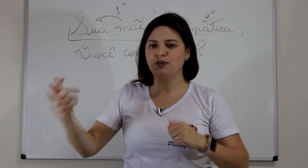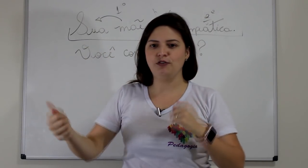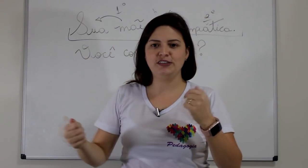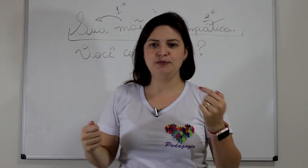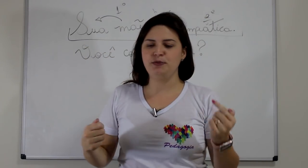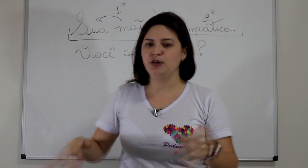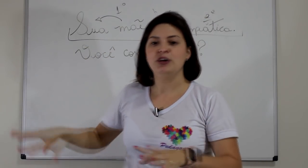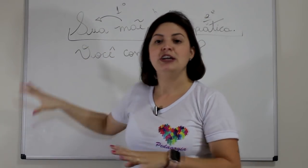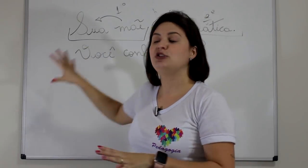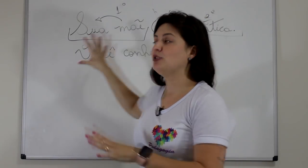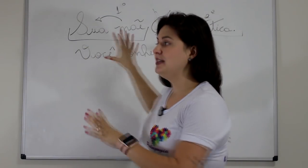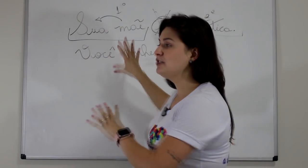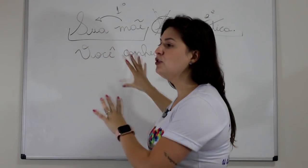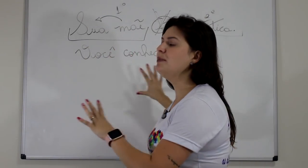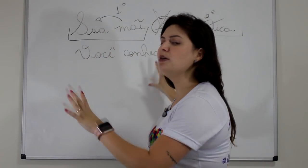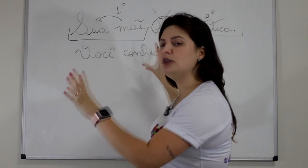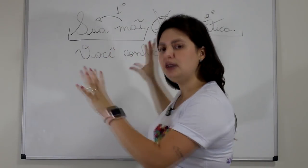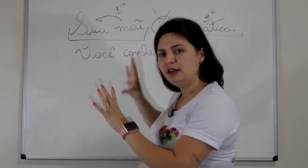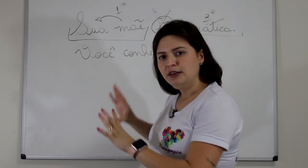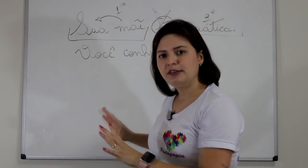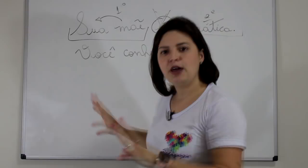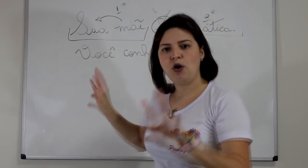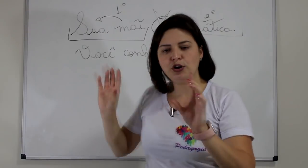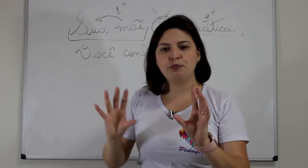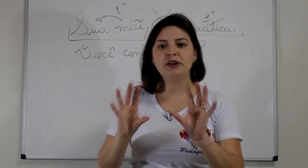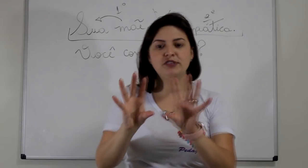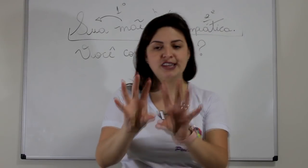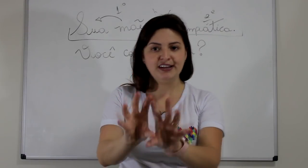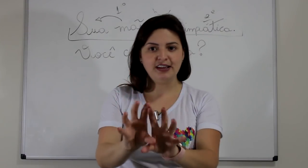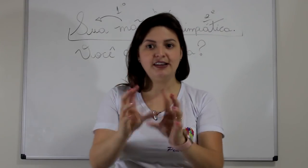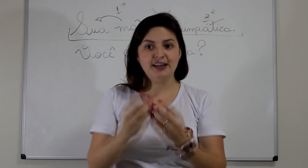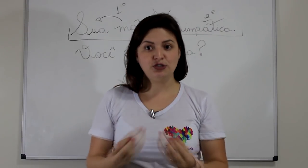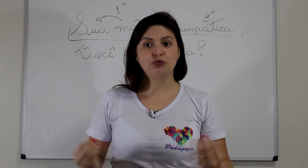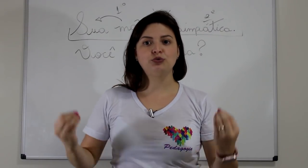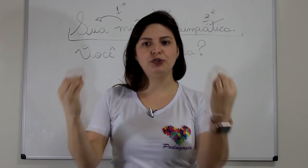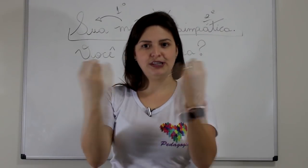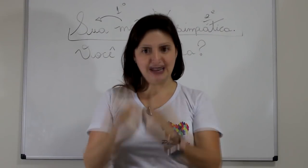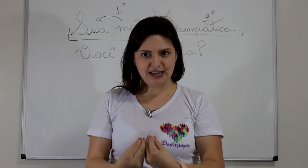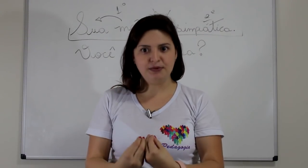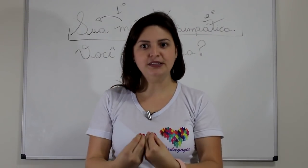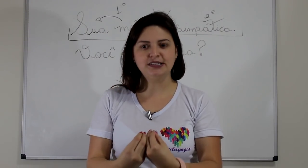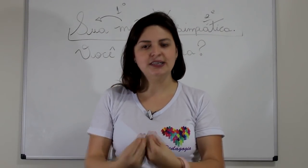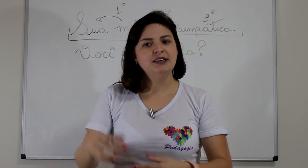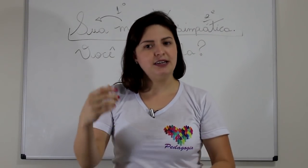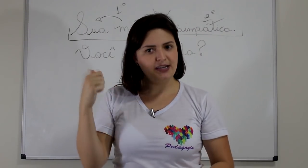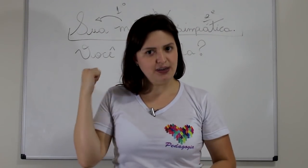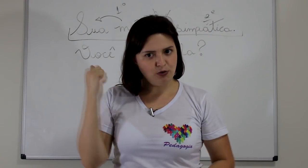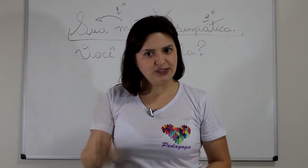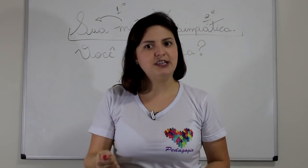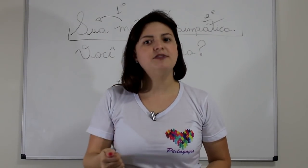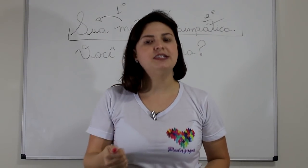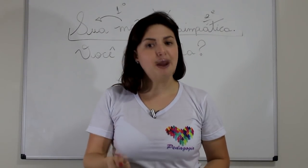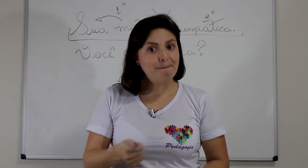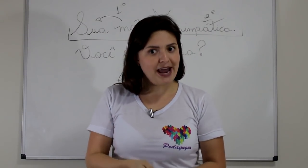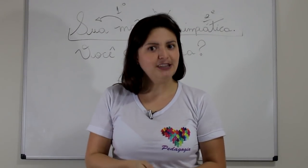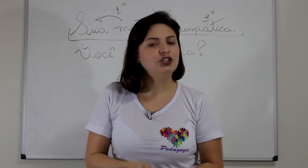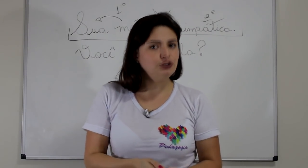vou fazer primeiro. Isso aqui é só meio que teórico para você entender a estrutura da Libras e conseguir fazer a prática do